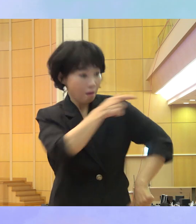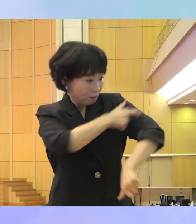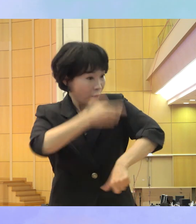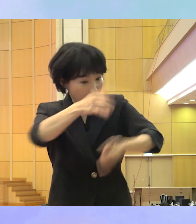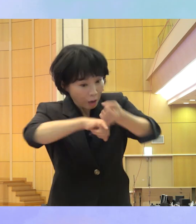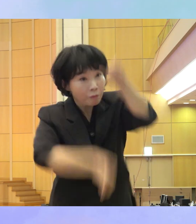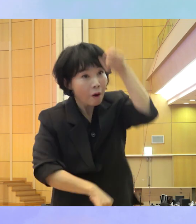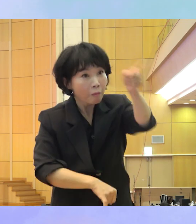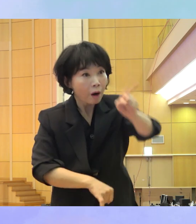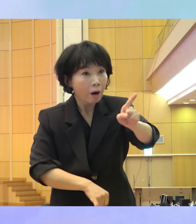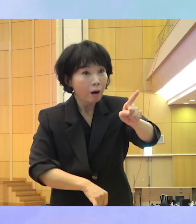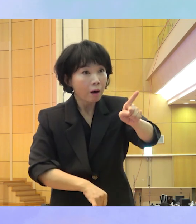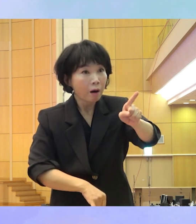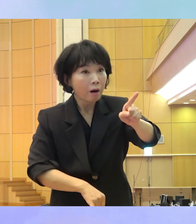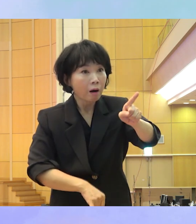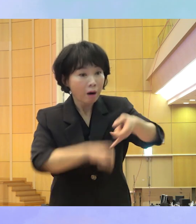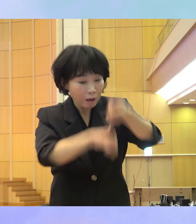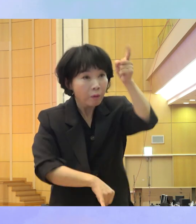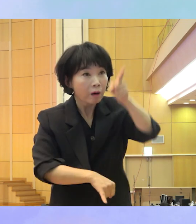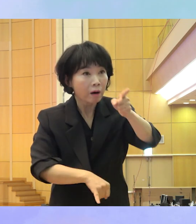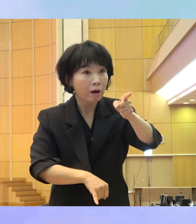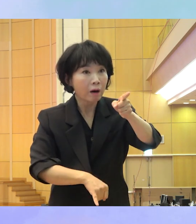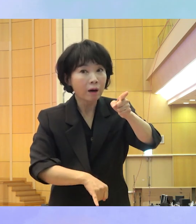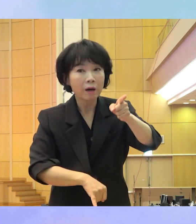그럼 나한테만 와서 하면 저는 이해는 하지만,